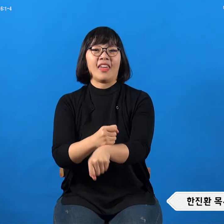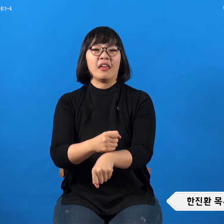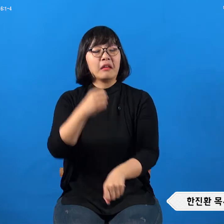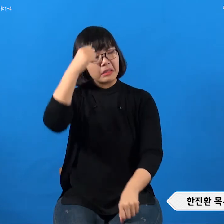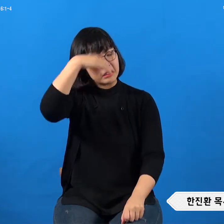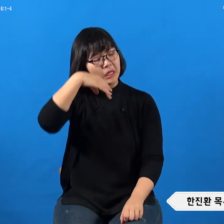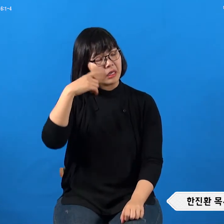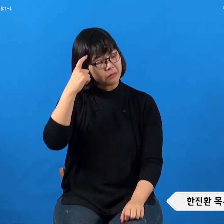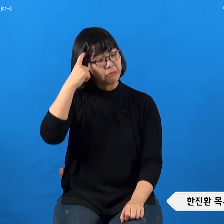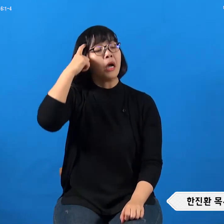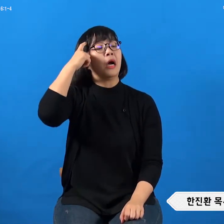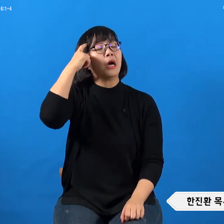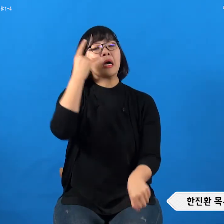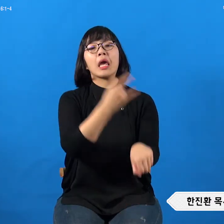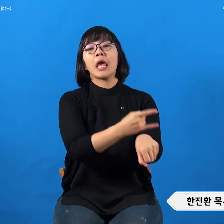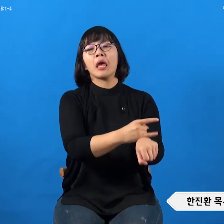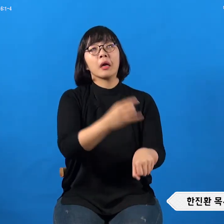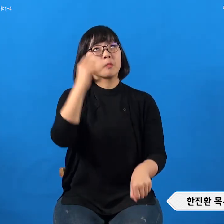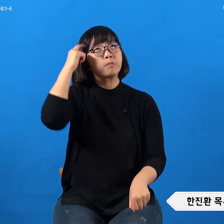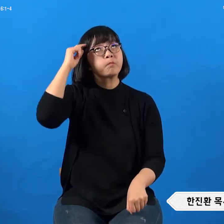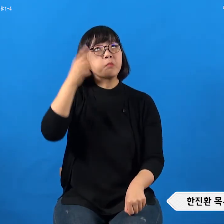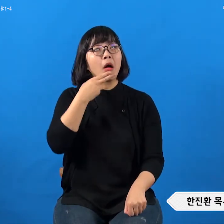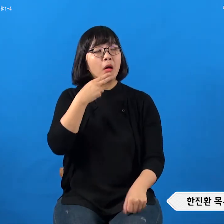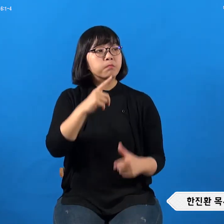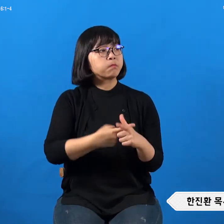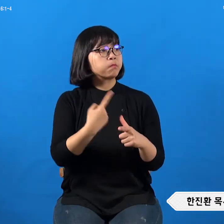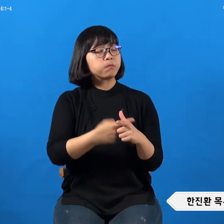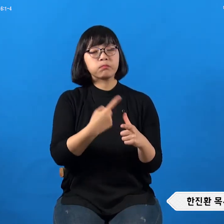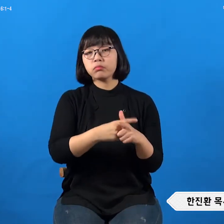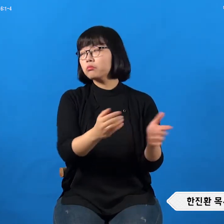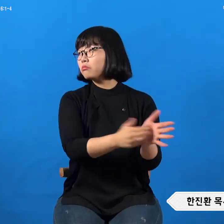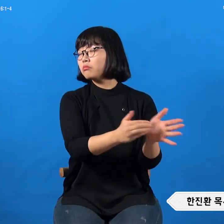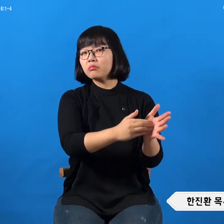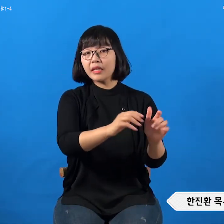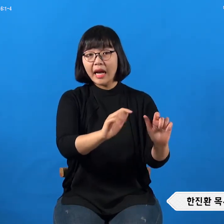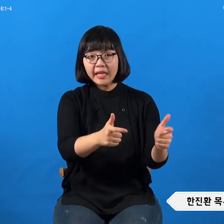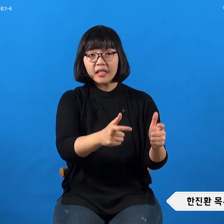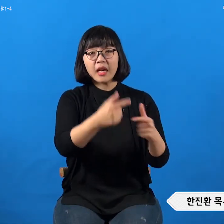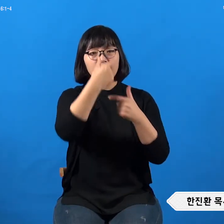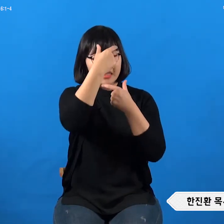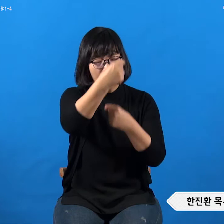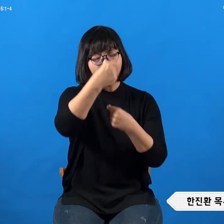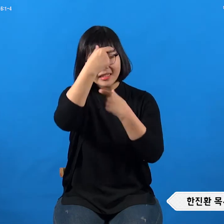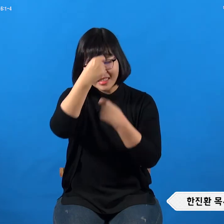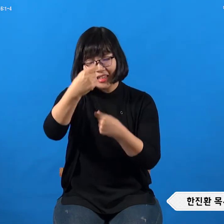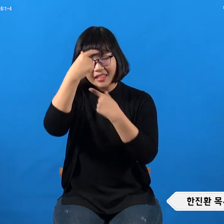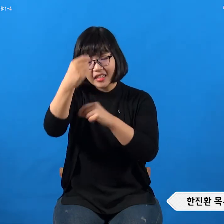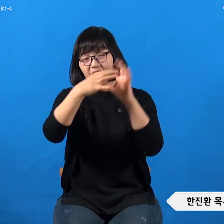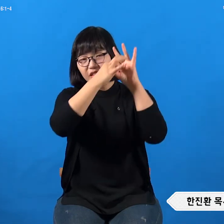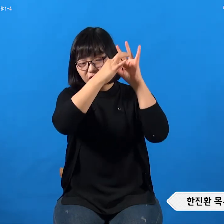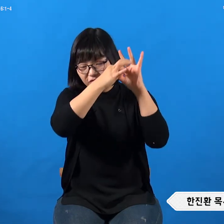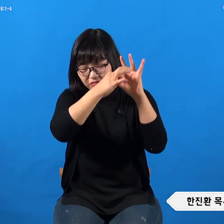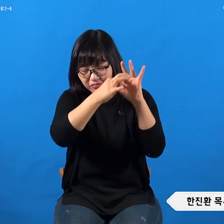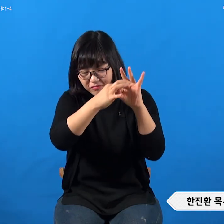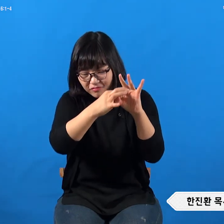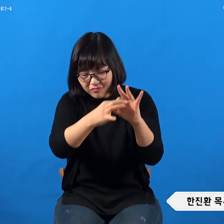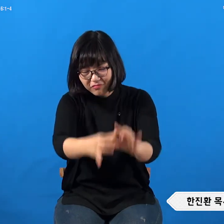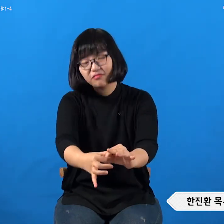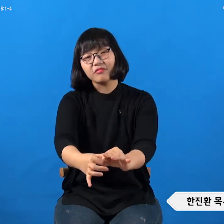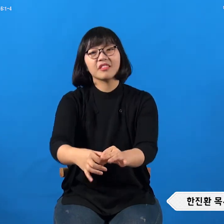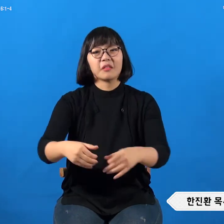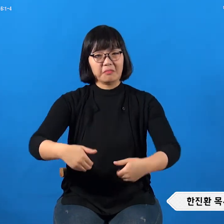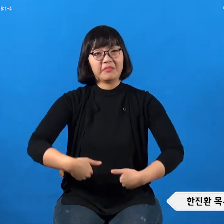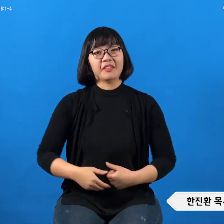하고 말고 그런 것이 아니라 늘 이렇게 규칙적으로, 그래서 연보하는 것이